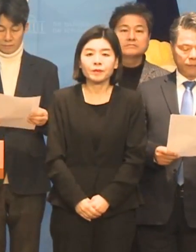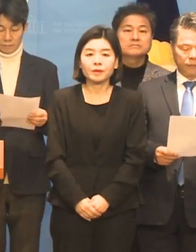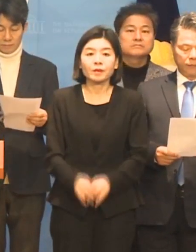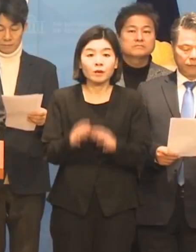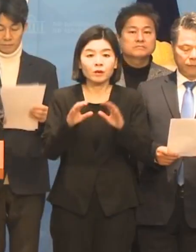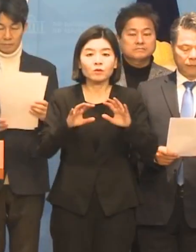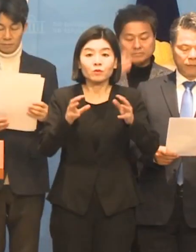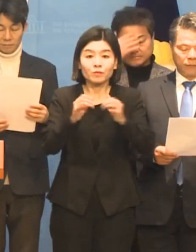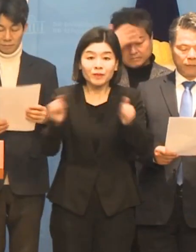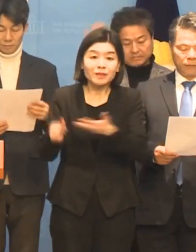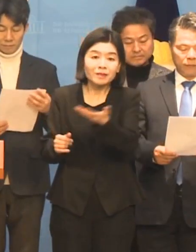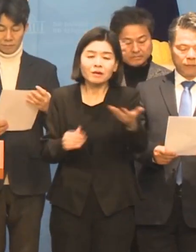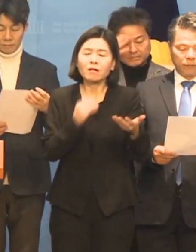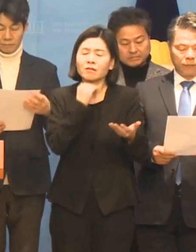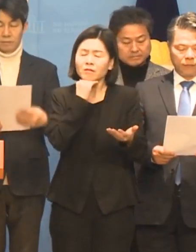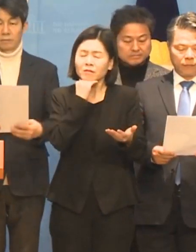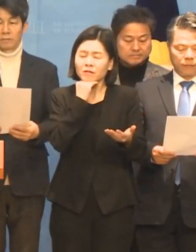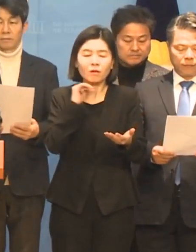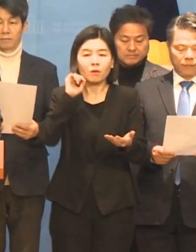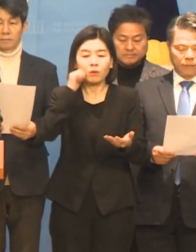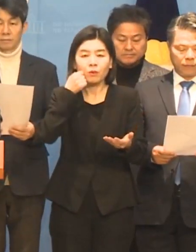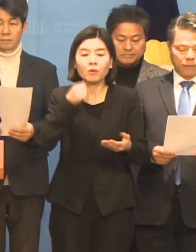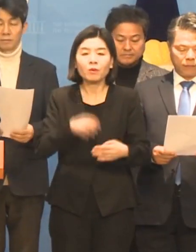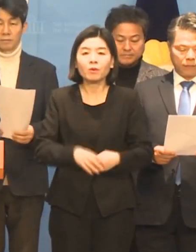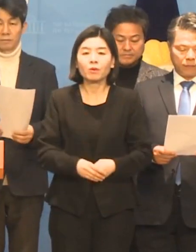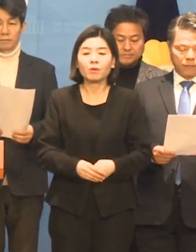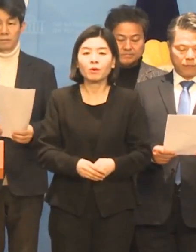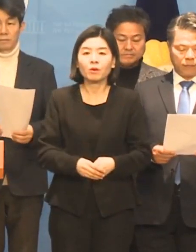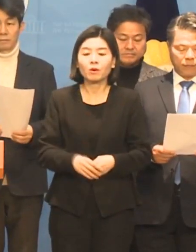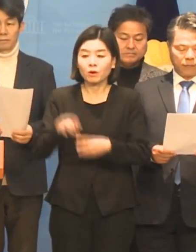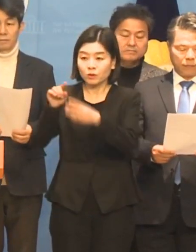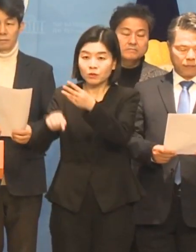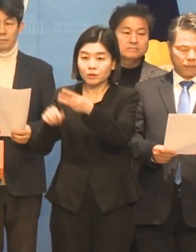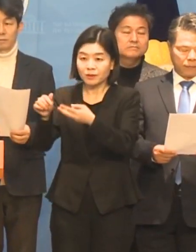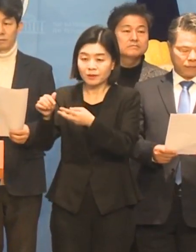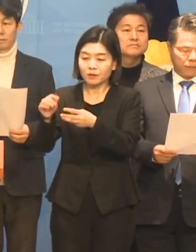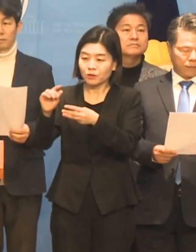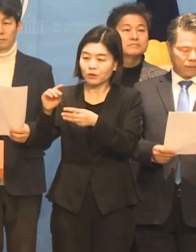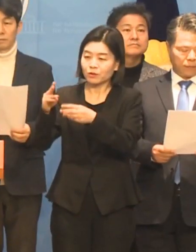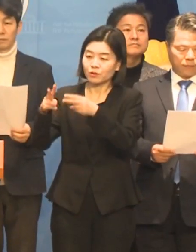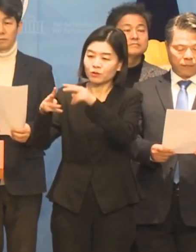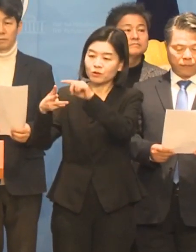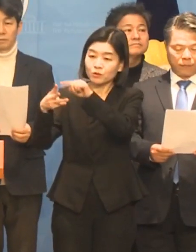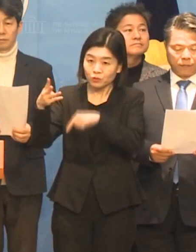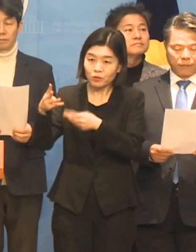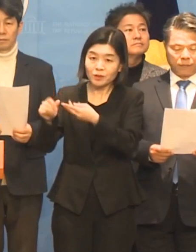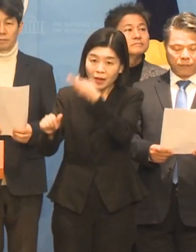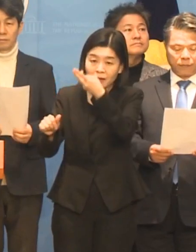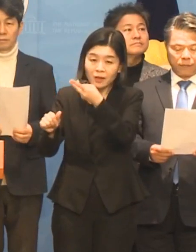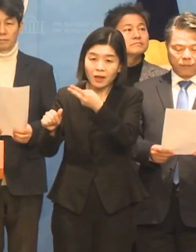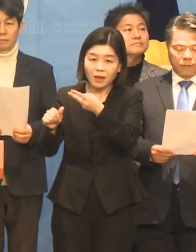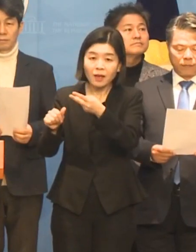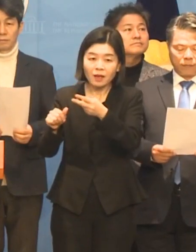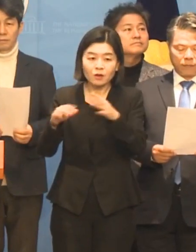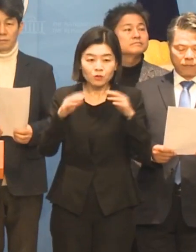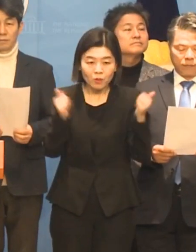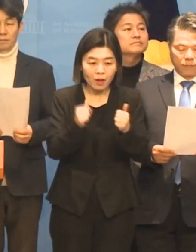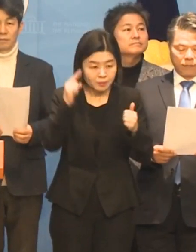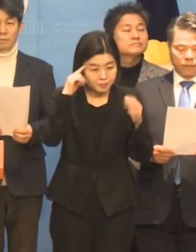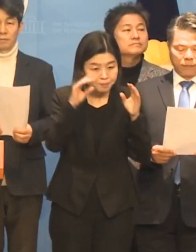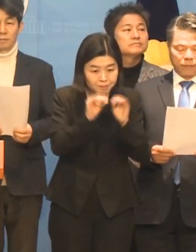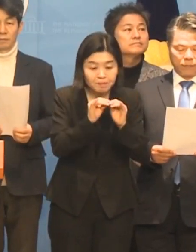국민은 더 이상 기다릴 수 없습니다. 윤석열 탄핵소추안이 국회에서 가결된 지 수개월이